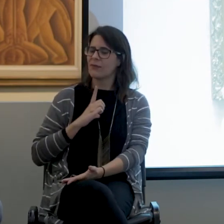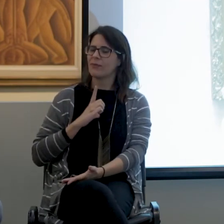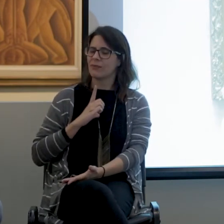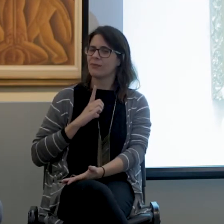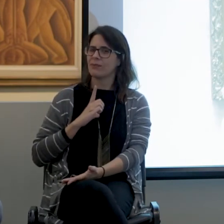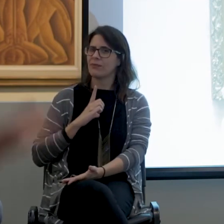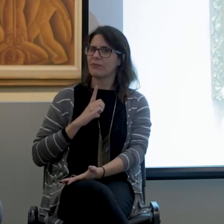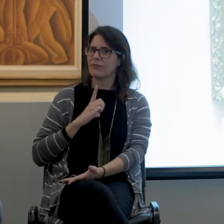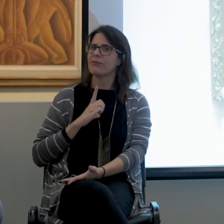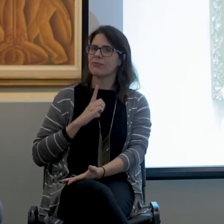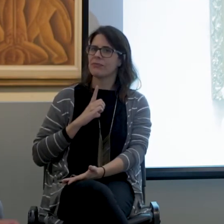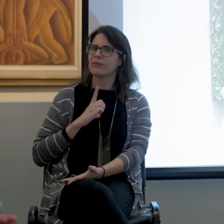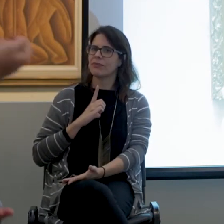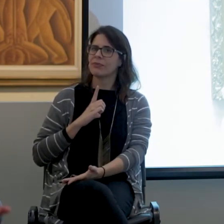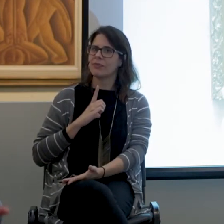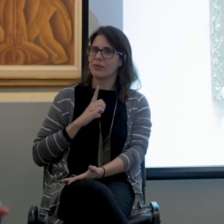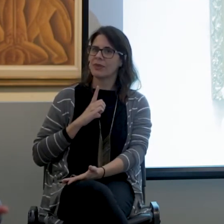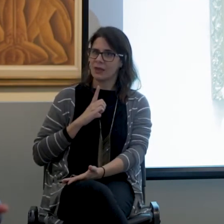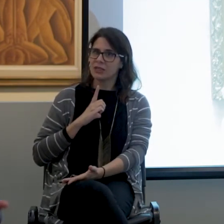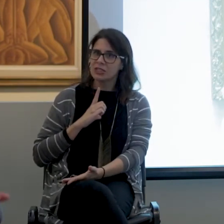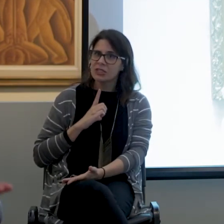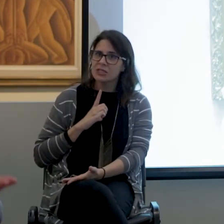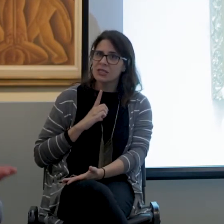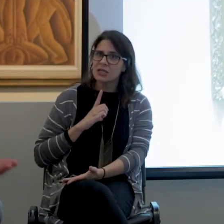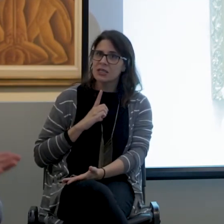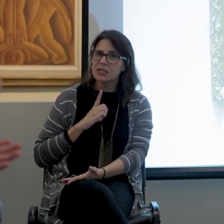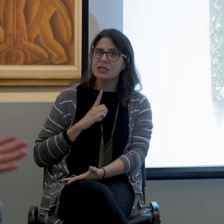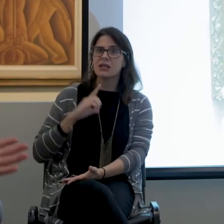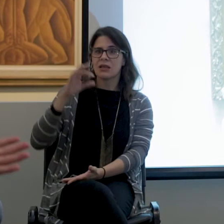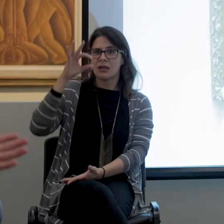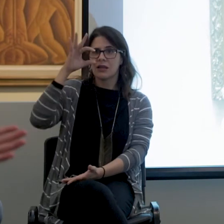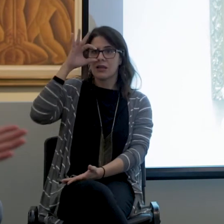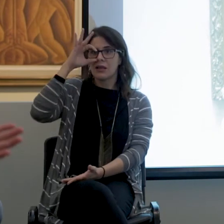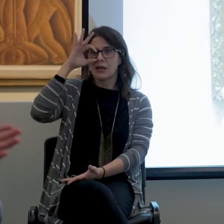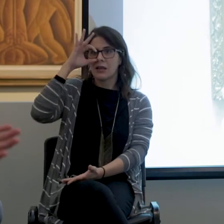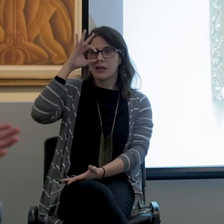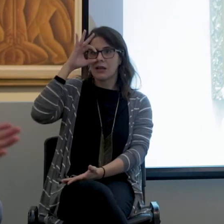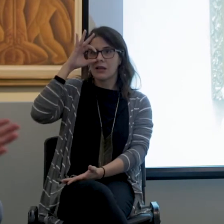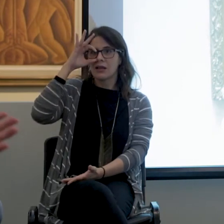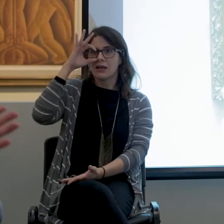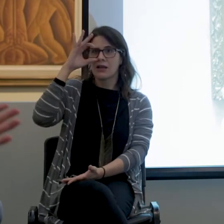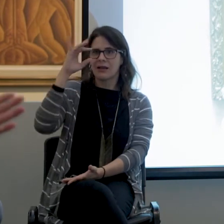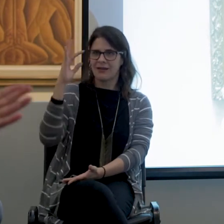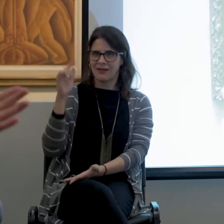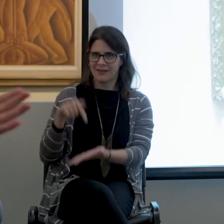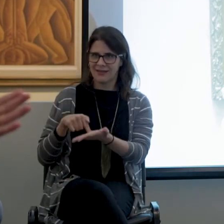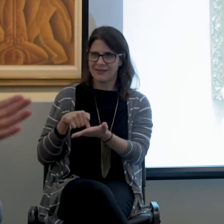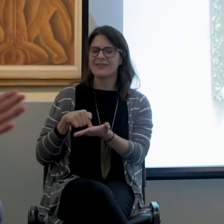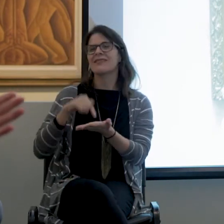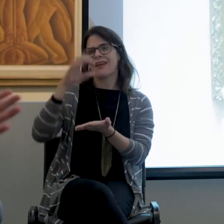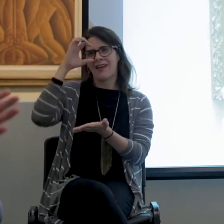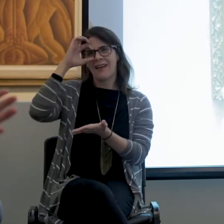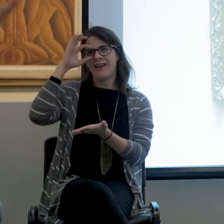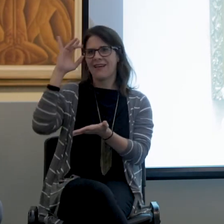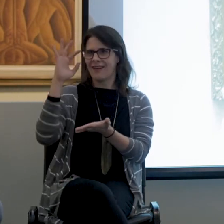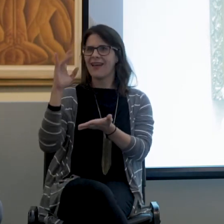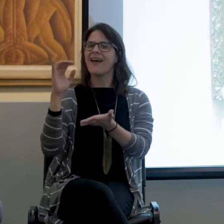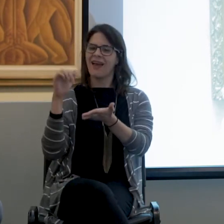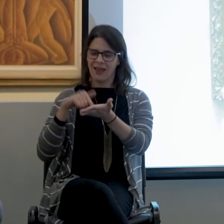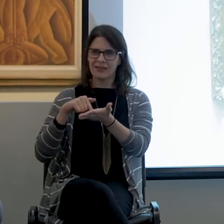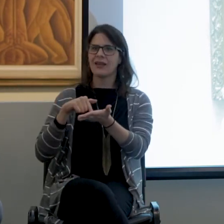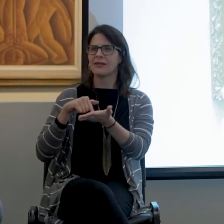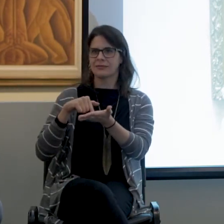é bom a gente lembrar e ver, tá? Porque trata de um artista interessantíssimo e um artista fundamental numa outra coisa que eu vou falar por conta disso e dos